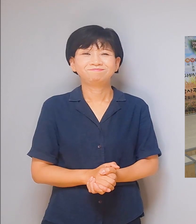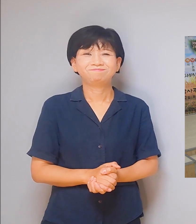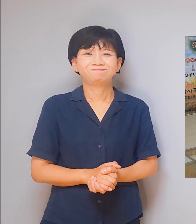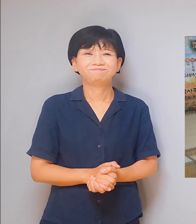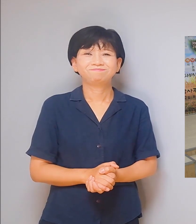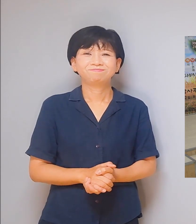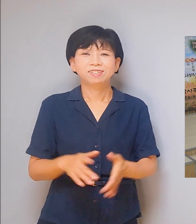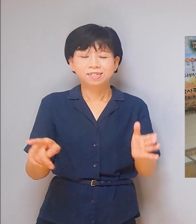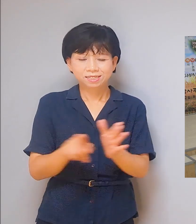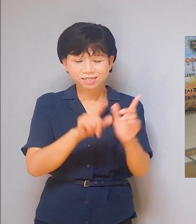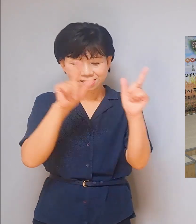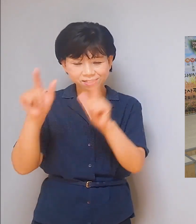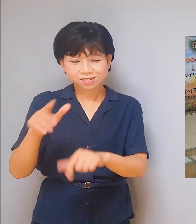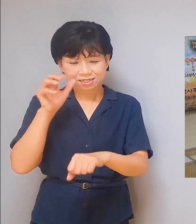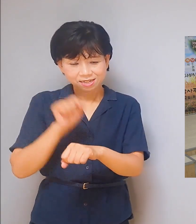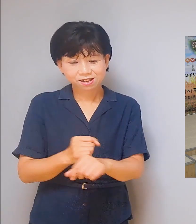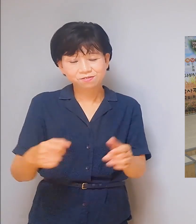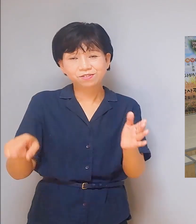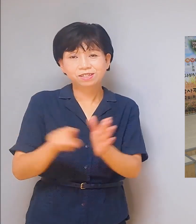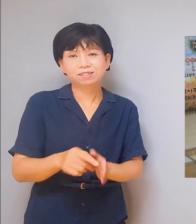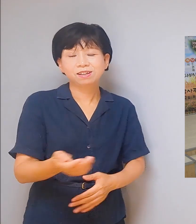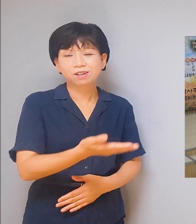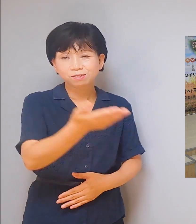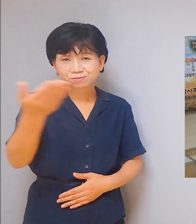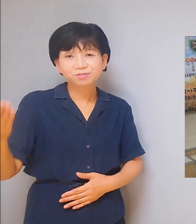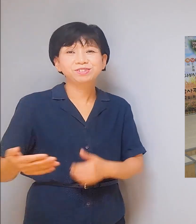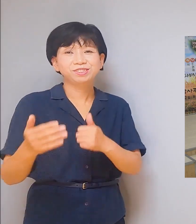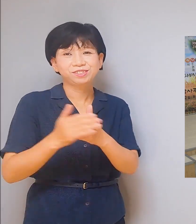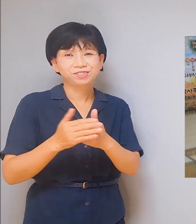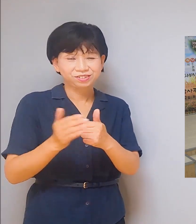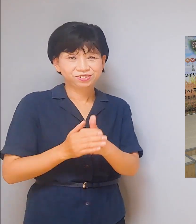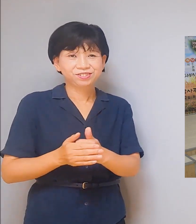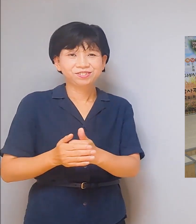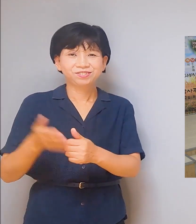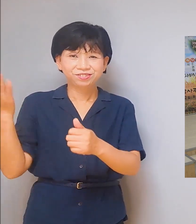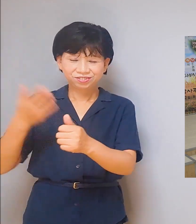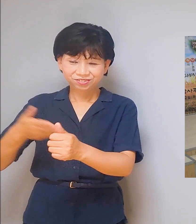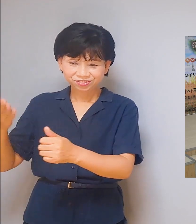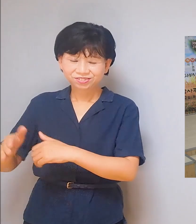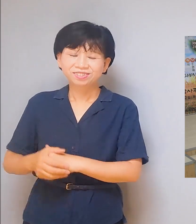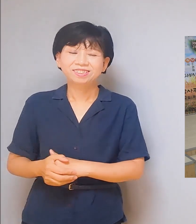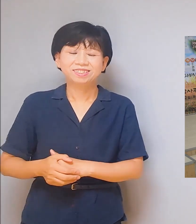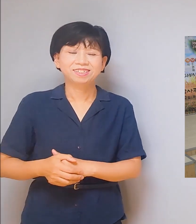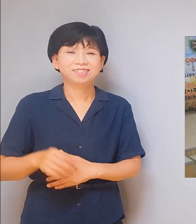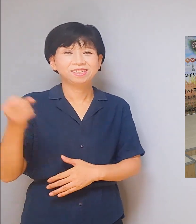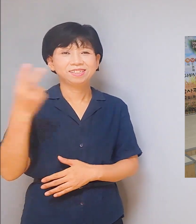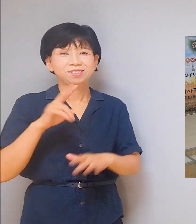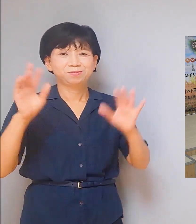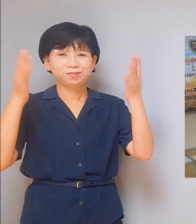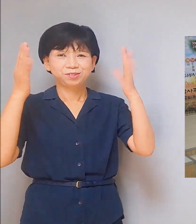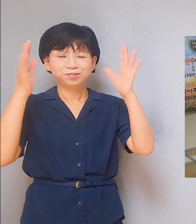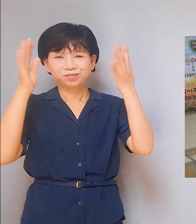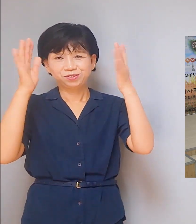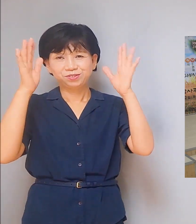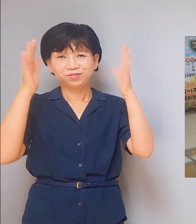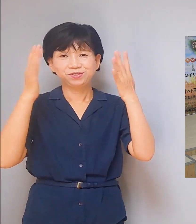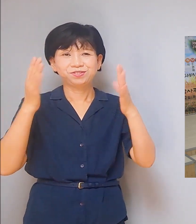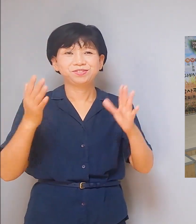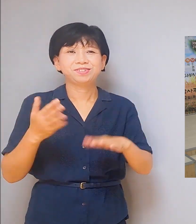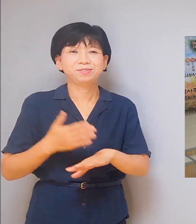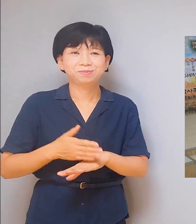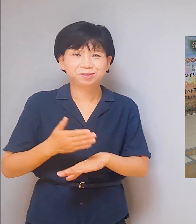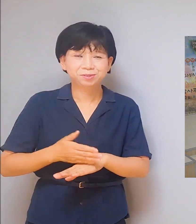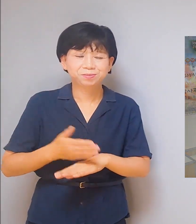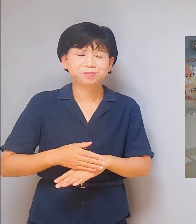네, 우리 신앙생활 잘 하실 수 있도록 여러분들이 많이 옆에서 도와주시면 좋겠습니다. 우리 다시 한번